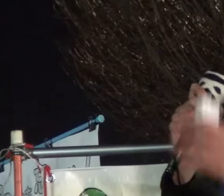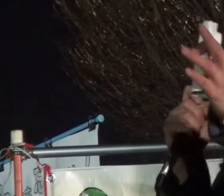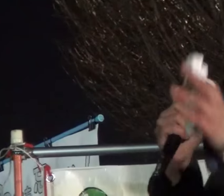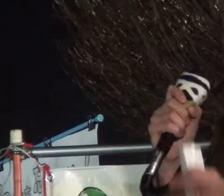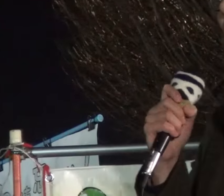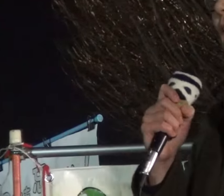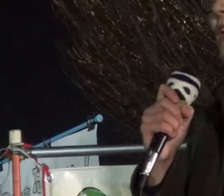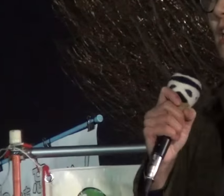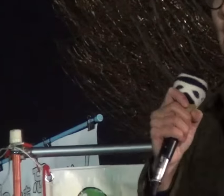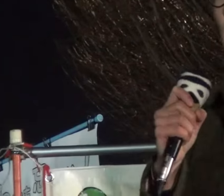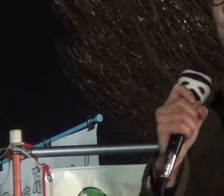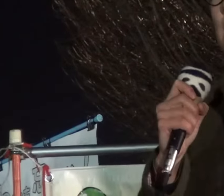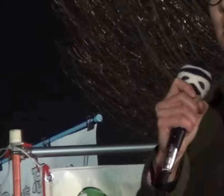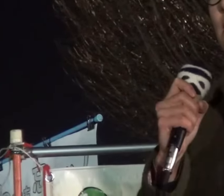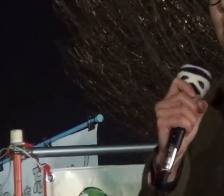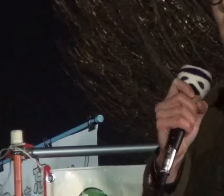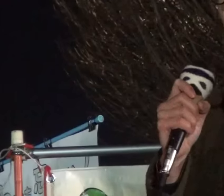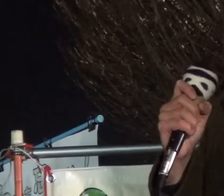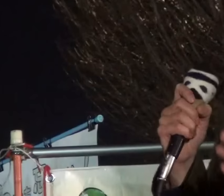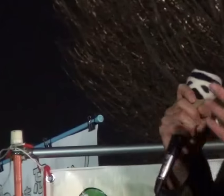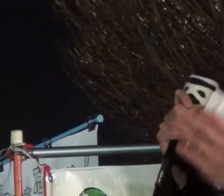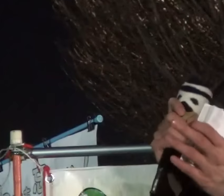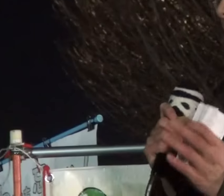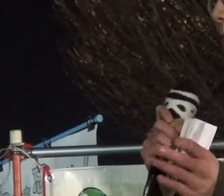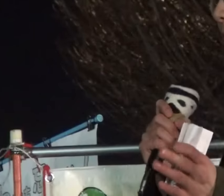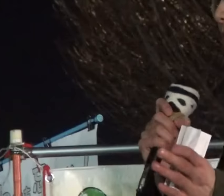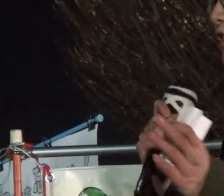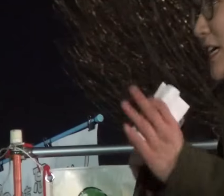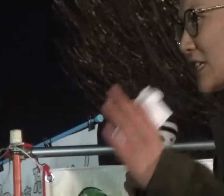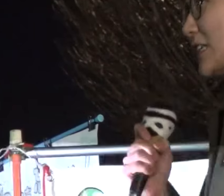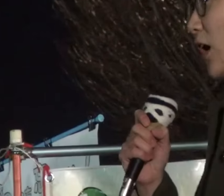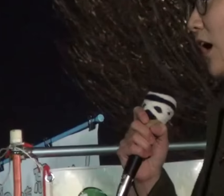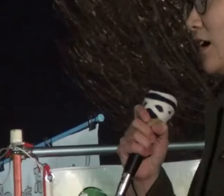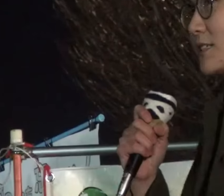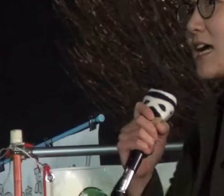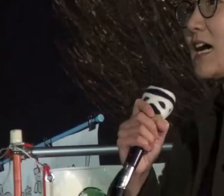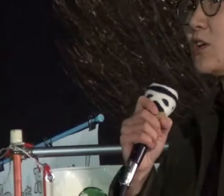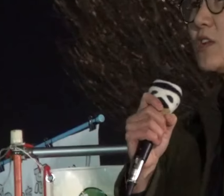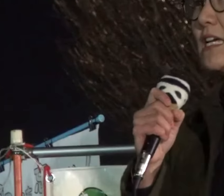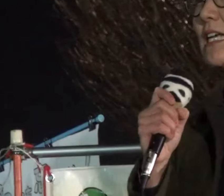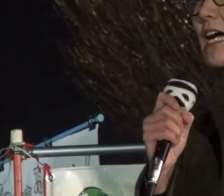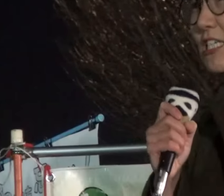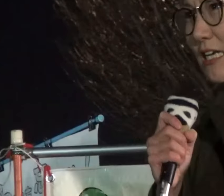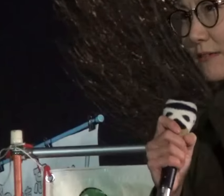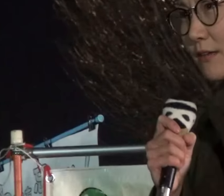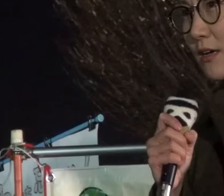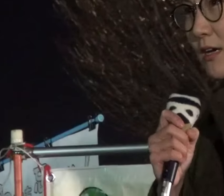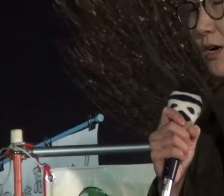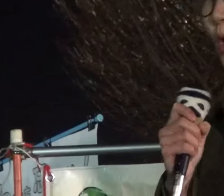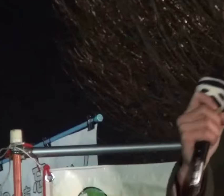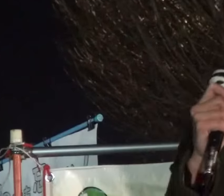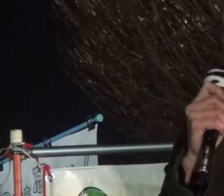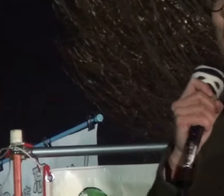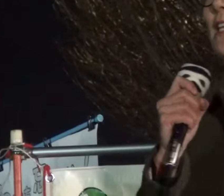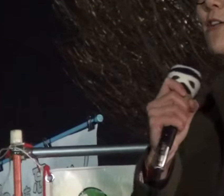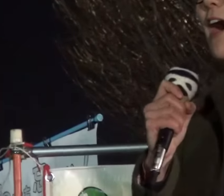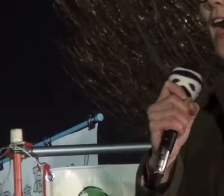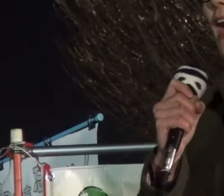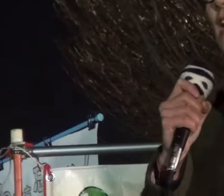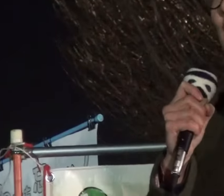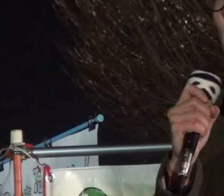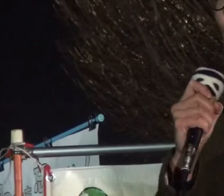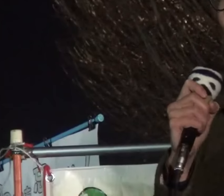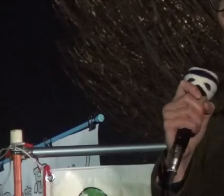国内を見れば、伊香田原発、そして仙台原発、次々と再稼働にひた走り、国外に向けて